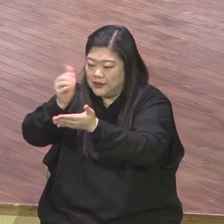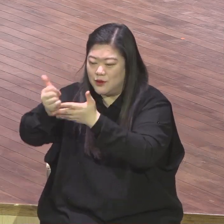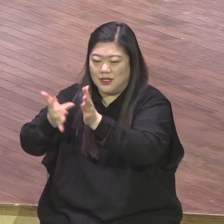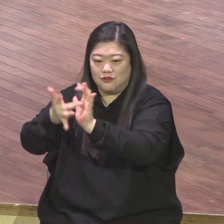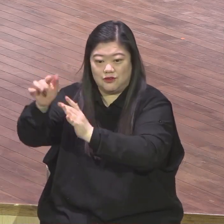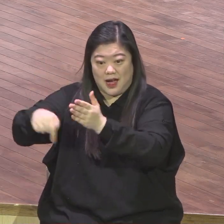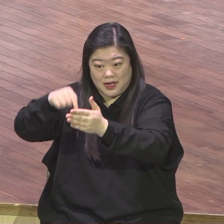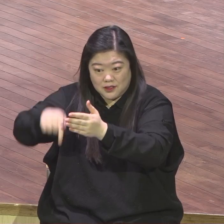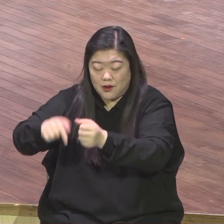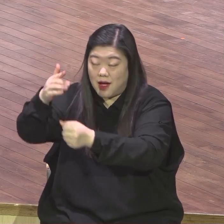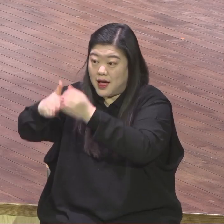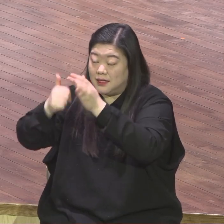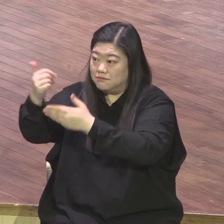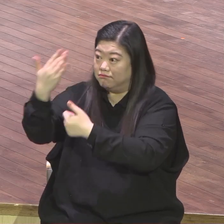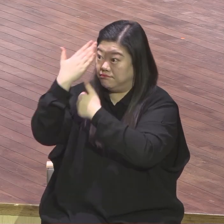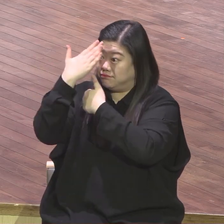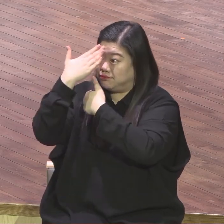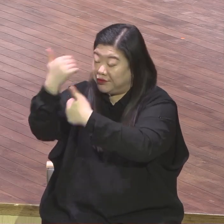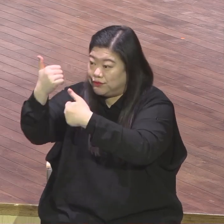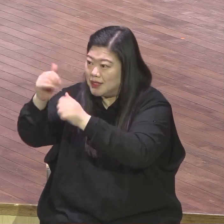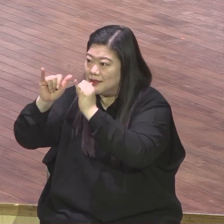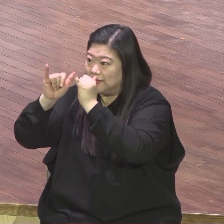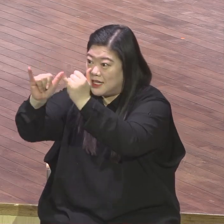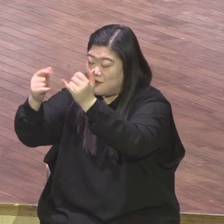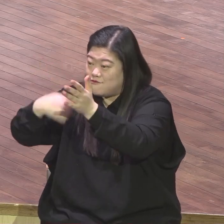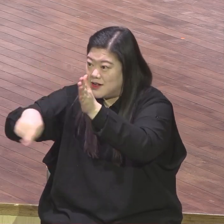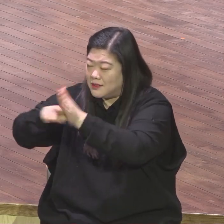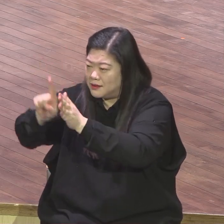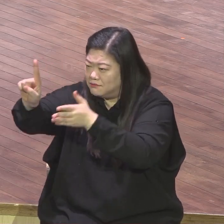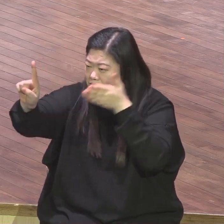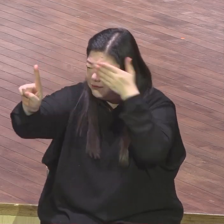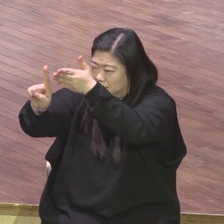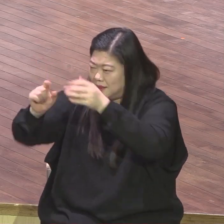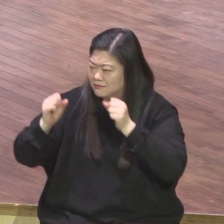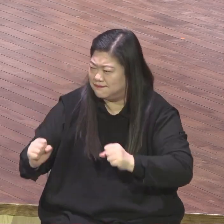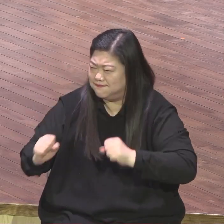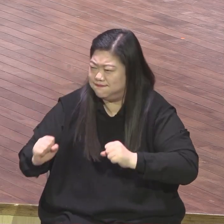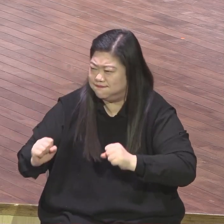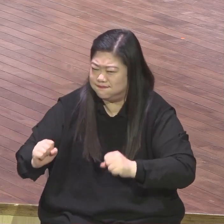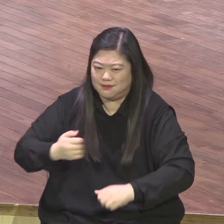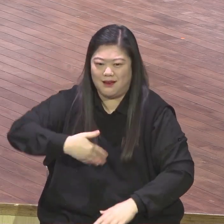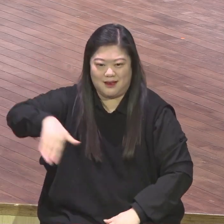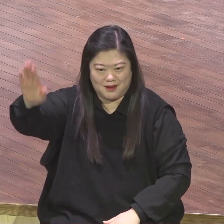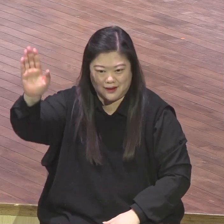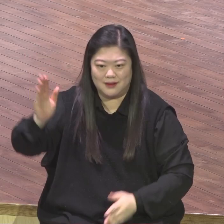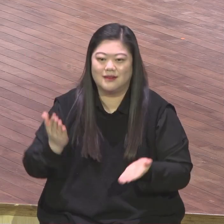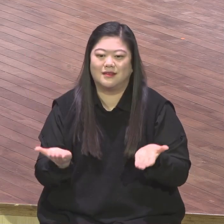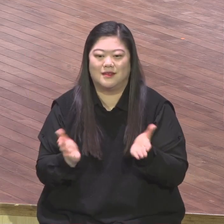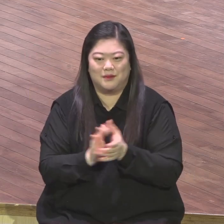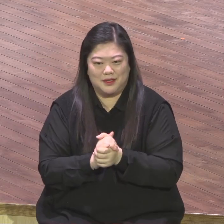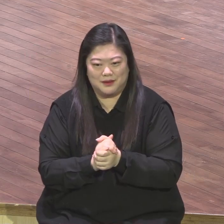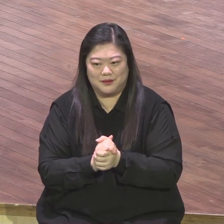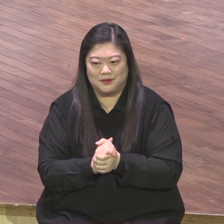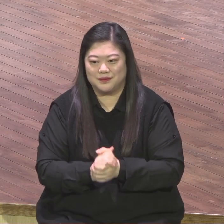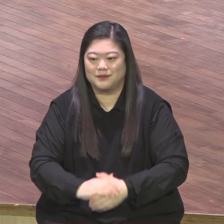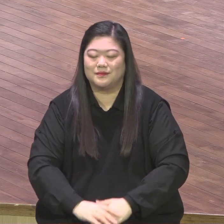안에서 하나님이 위에서 부르신 부름의 상을 위하여 달려가노라. 아멘.